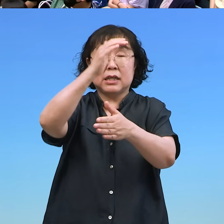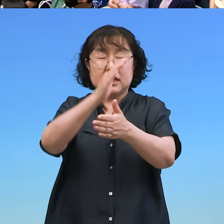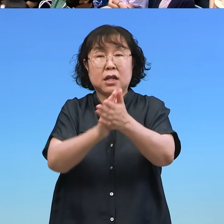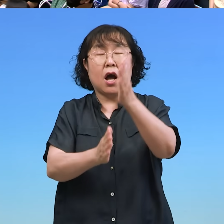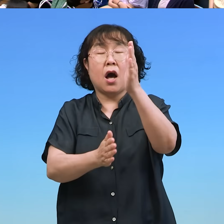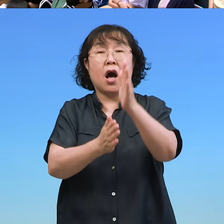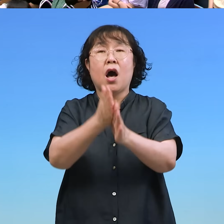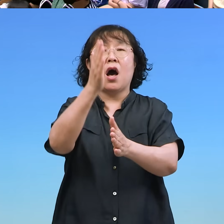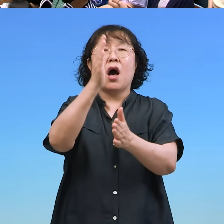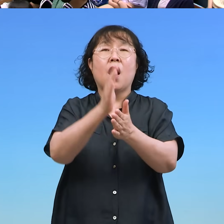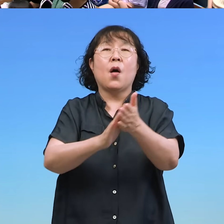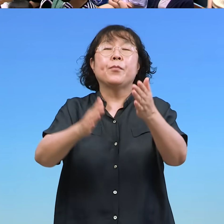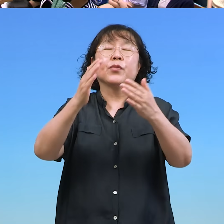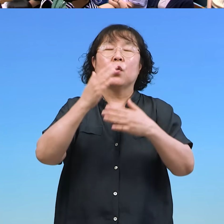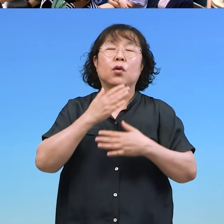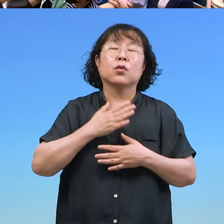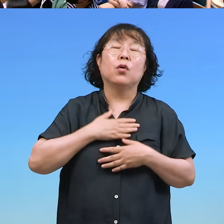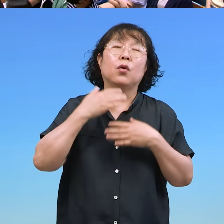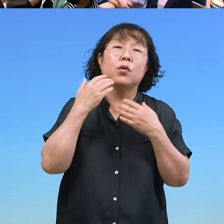끝은 없고